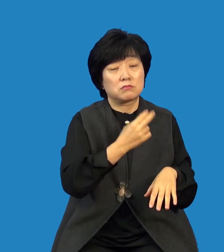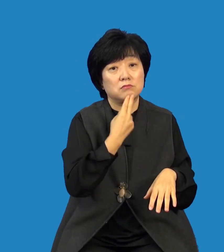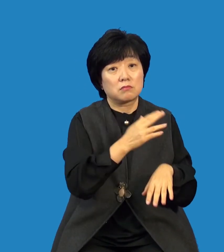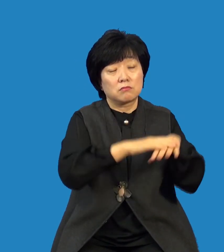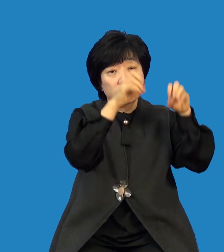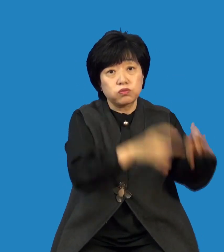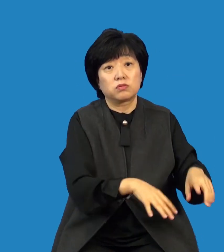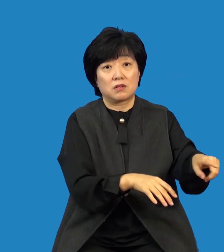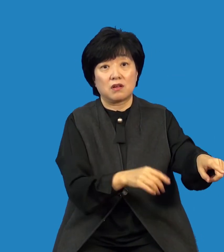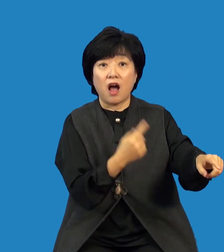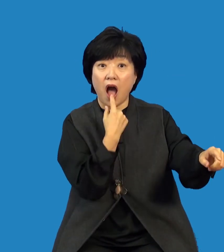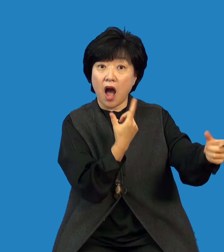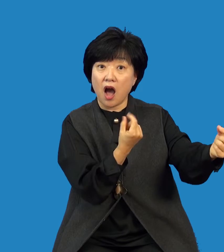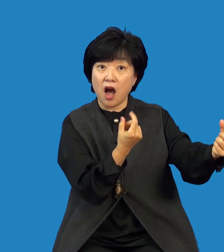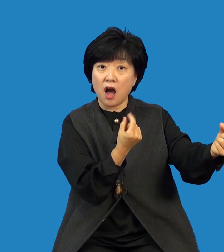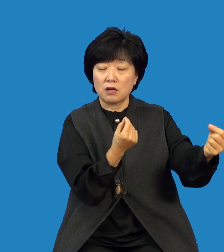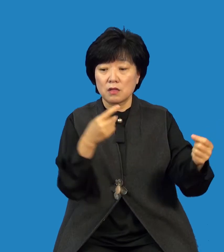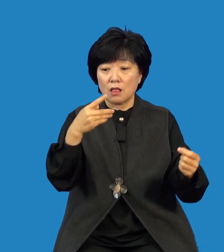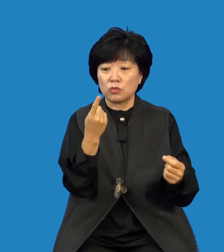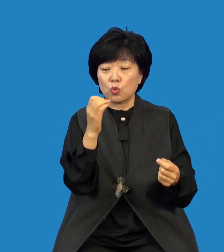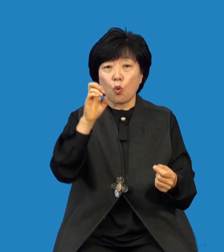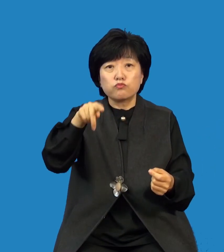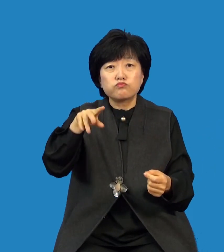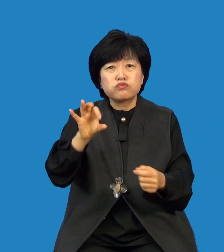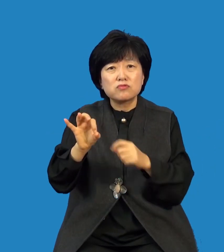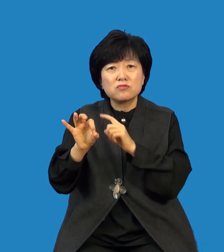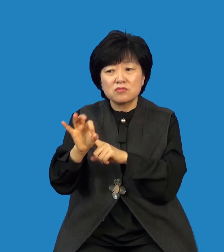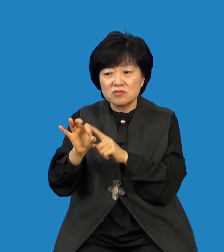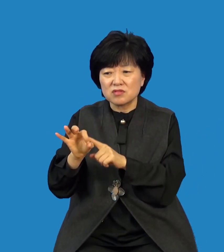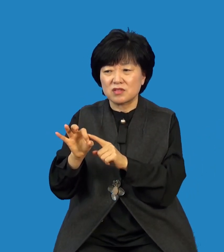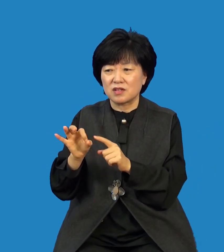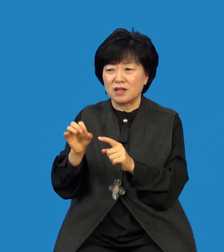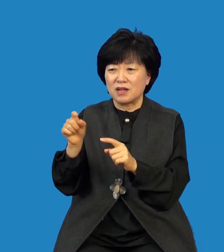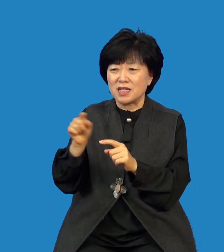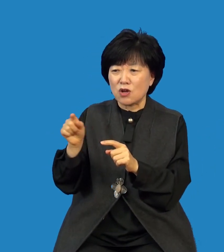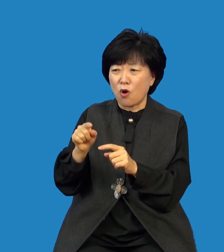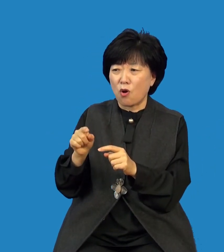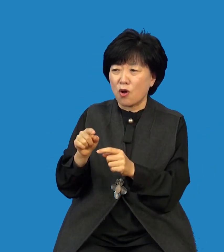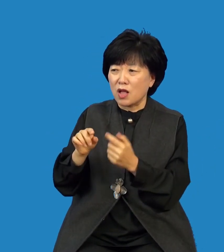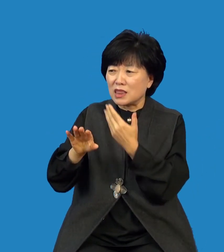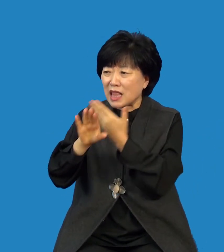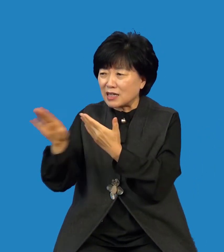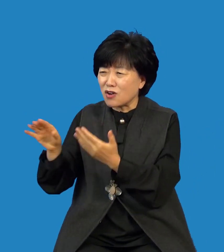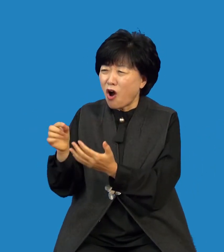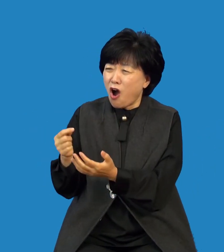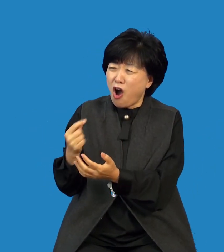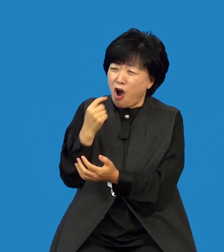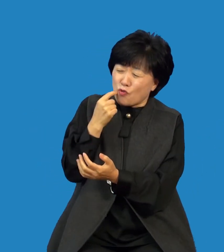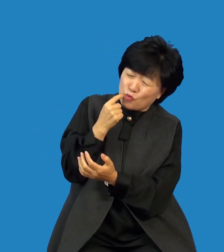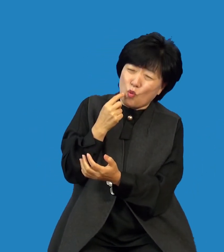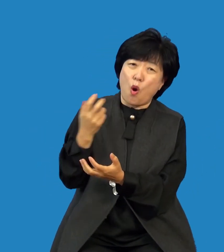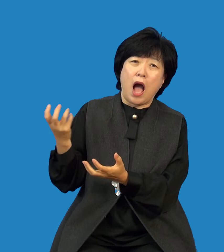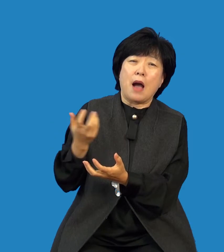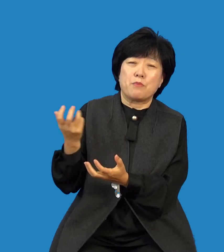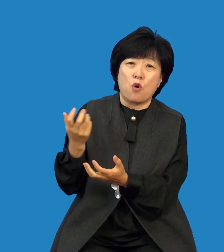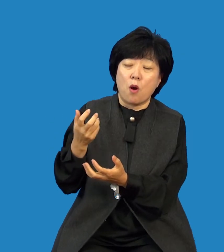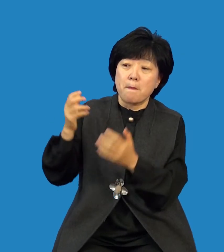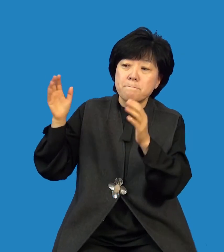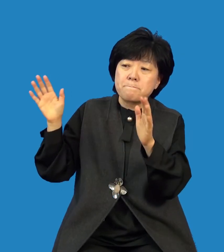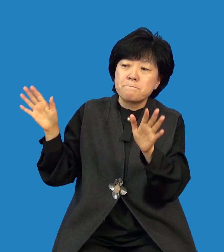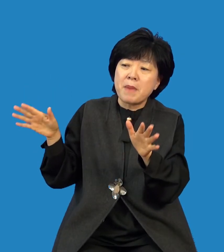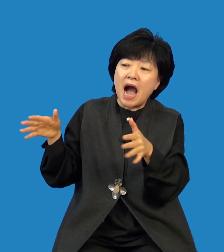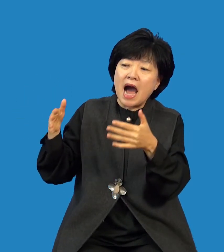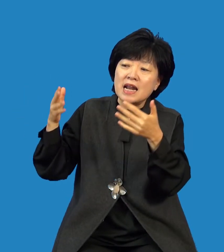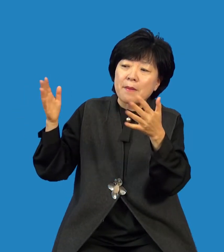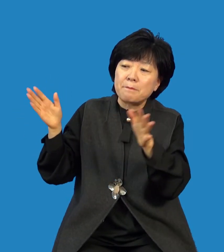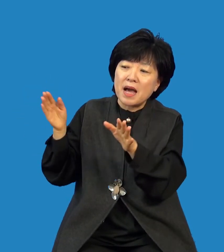있어요. 사람이 느낄 수 있는 가장 고통스러운 게 뭔가, 그래서 불에 타 죽는 것부터 시작해서 막 이렇게 있는데, 그 중에 2위인가 뭐 이게 통풍이야.